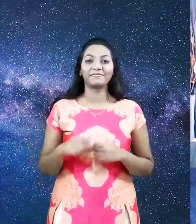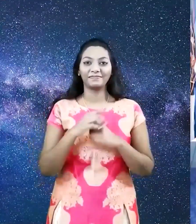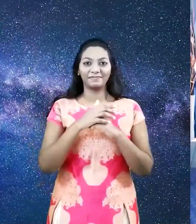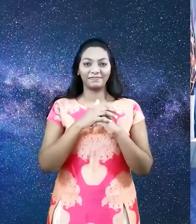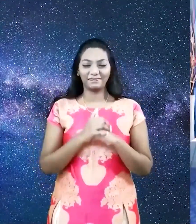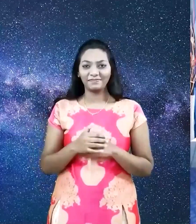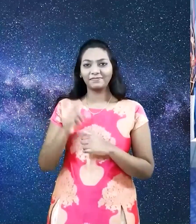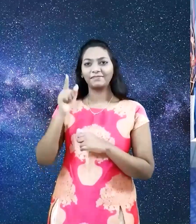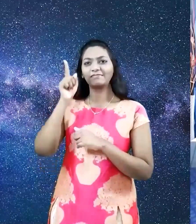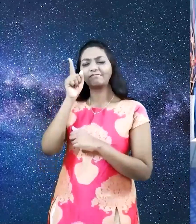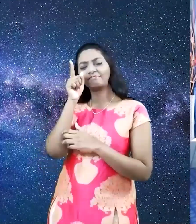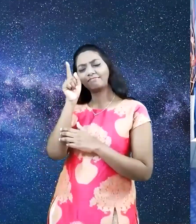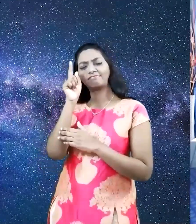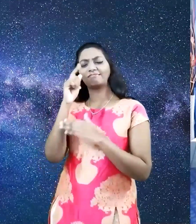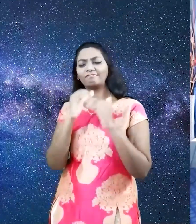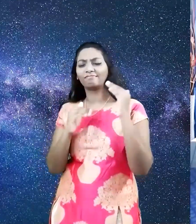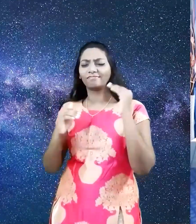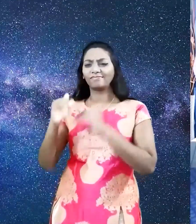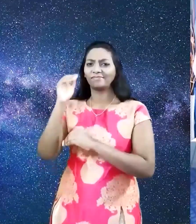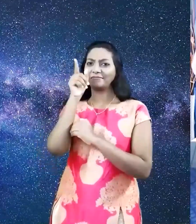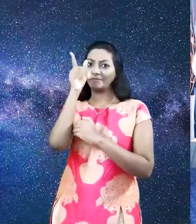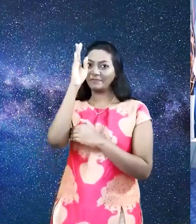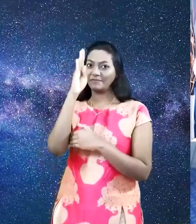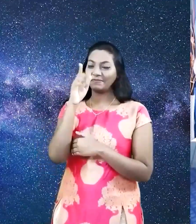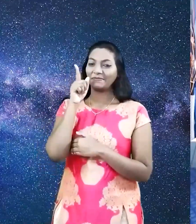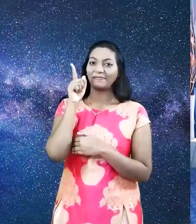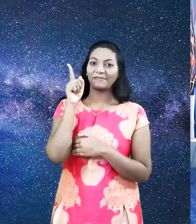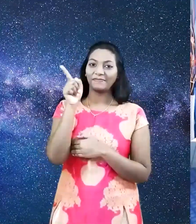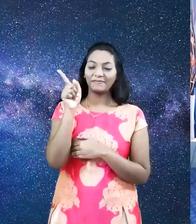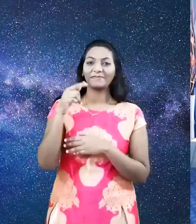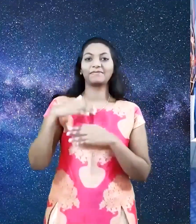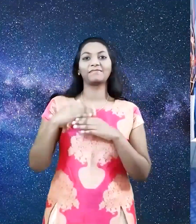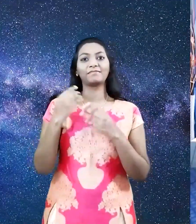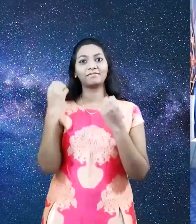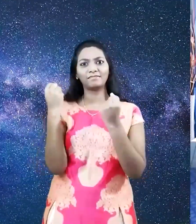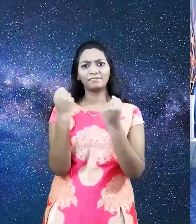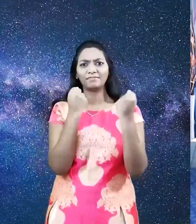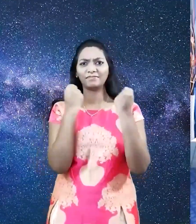पवित्र प्रभु तू सबसे ऊंचा